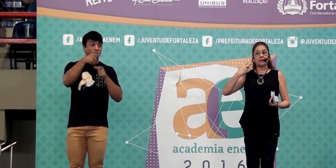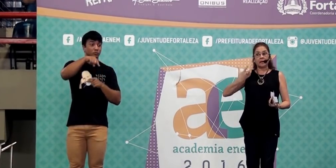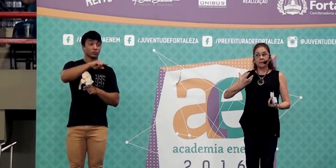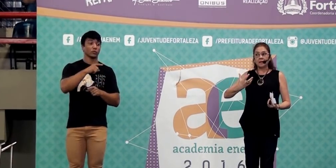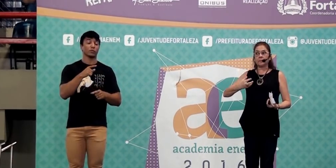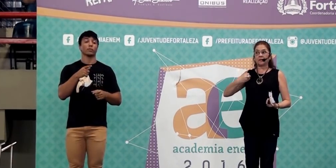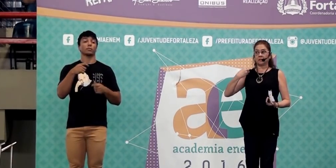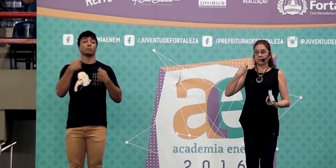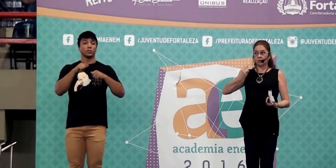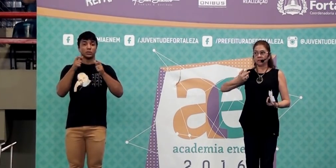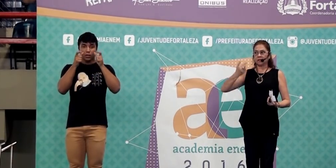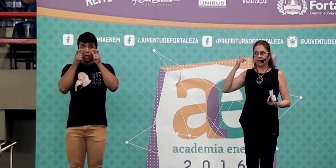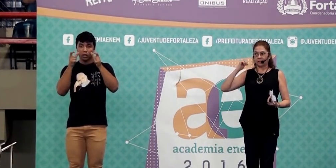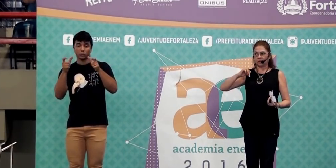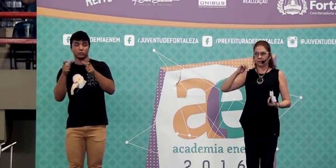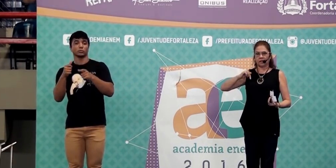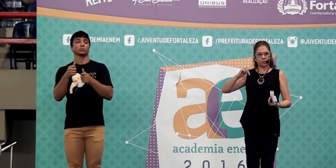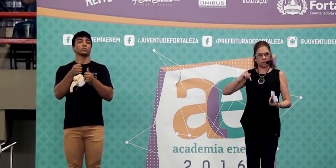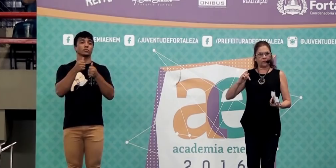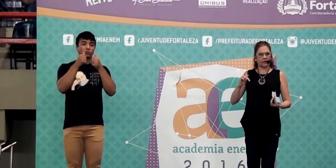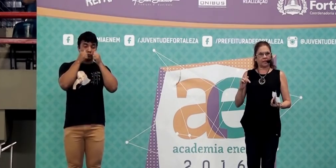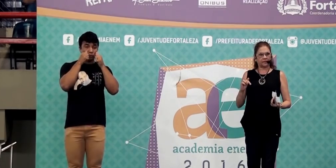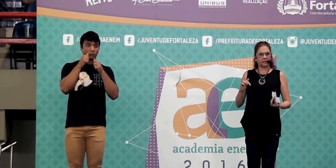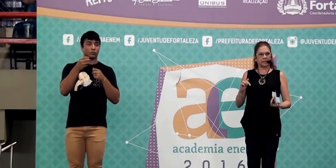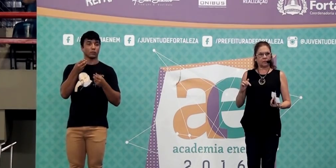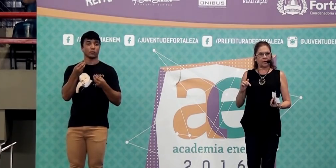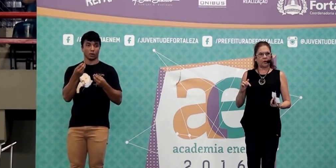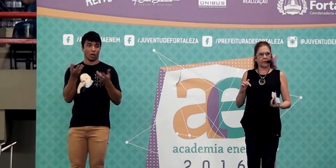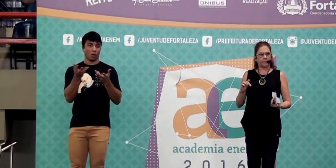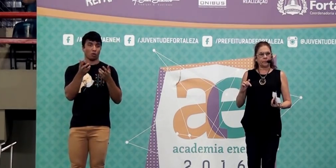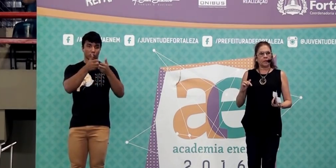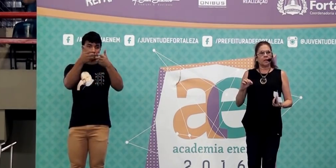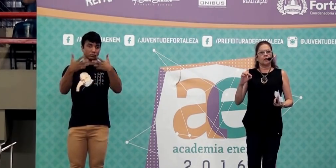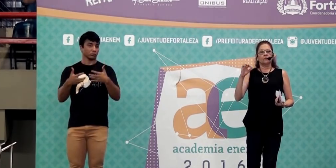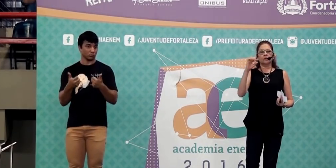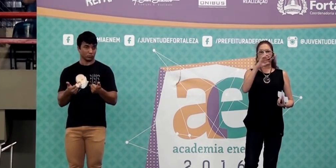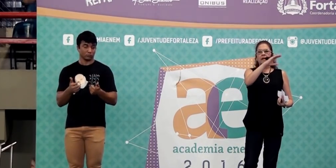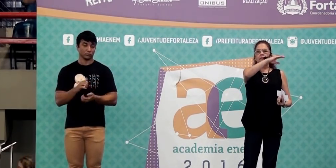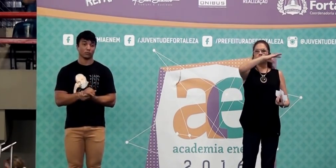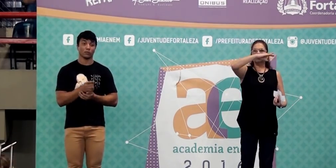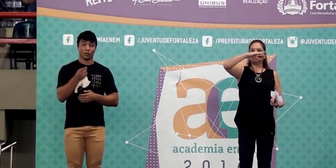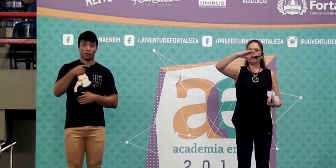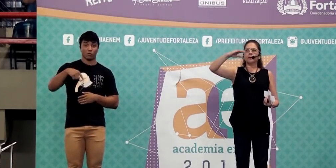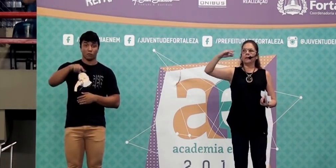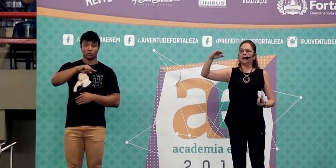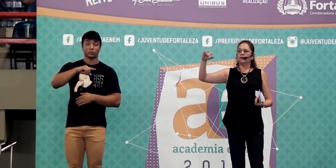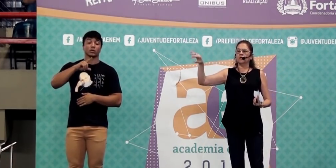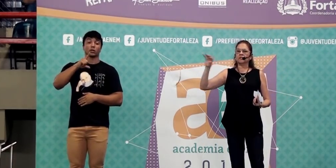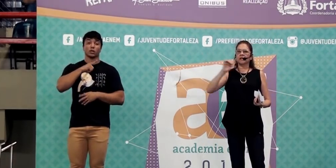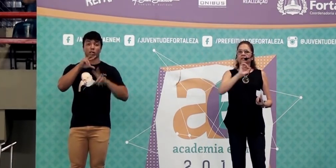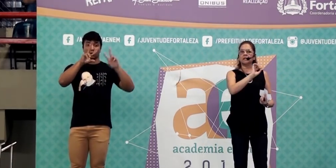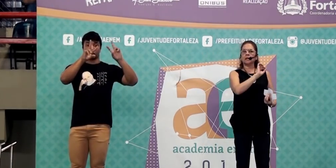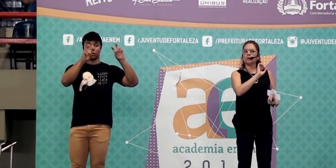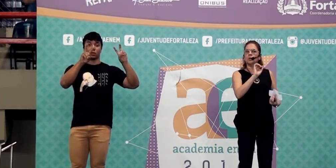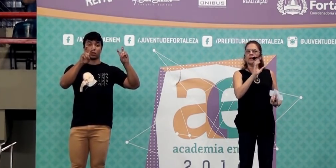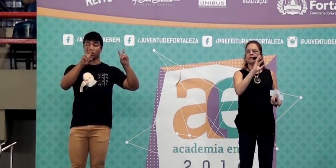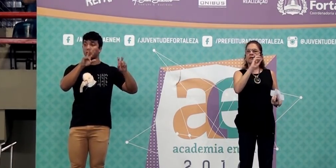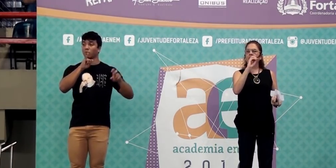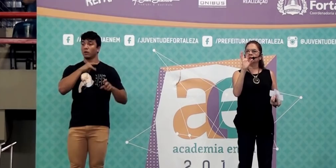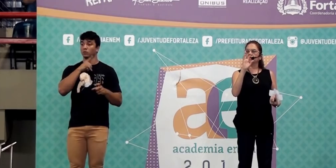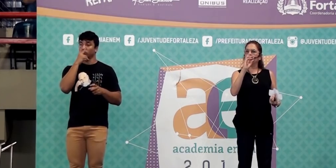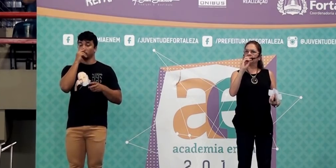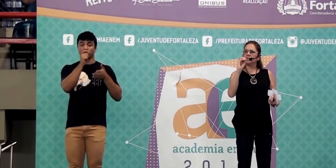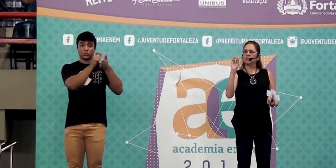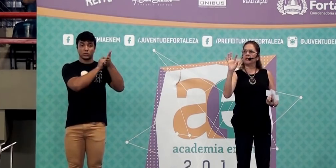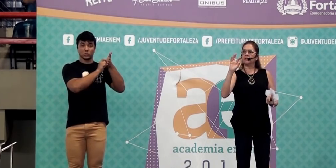se atentem para essas considerações que eu estou fazendo agora. Você, no tema, você circula,